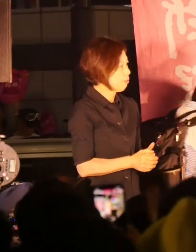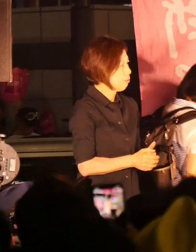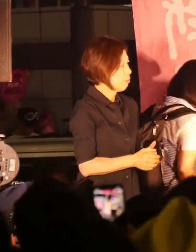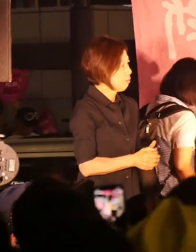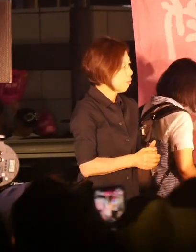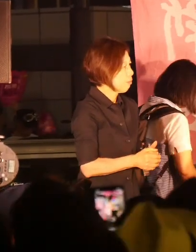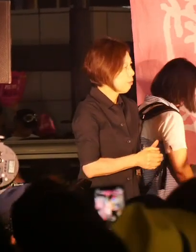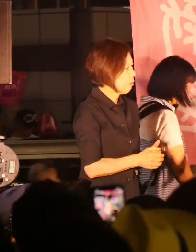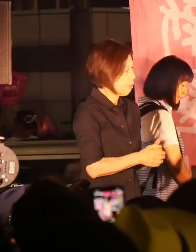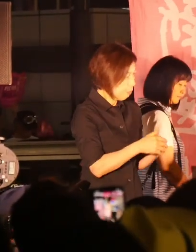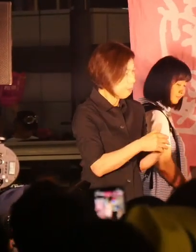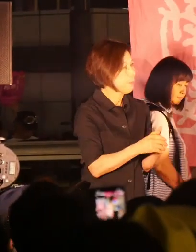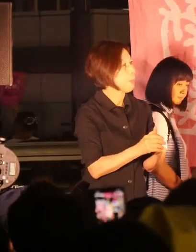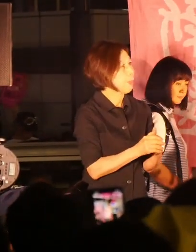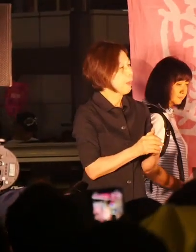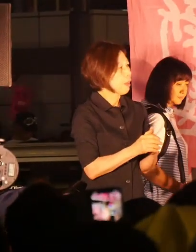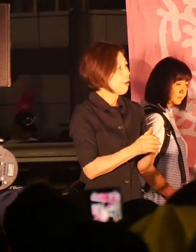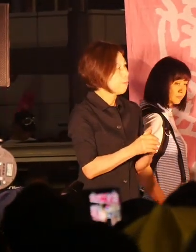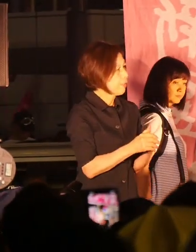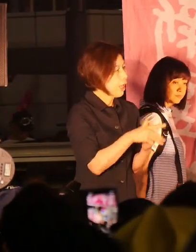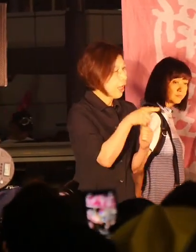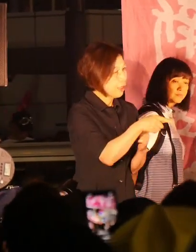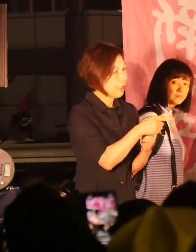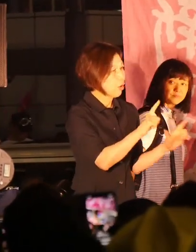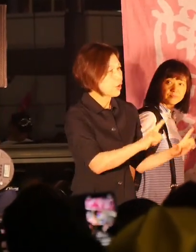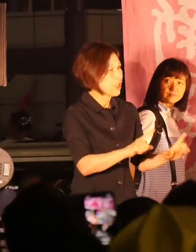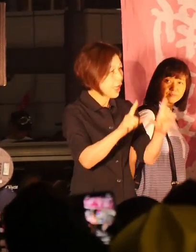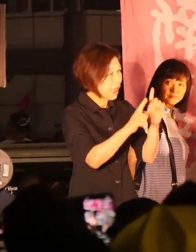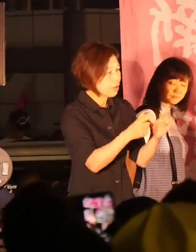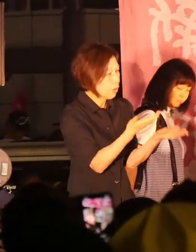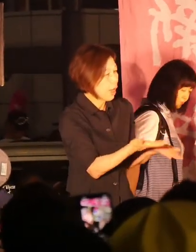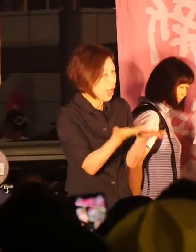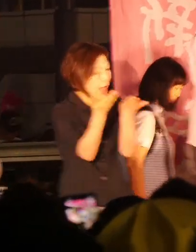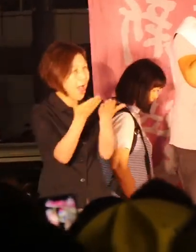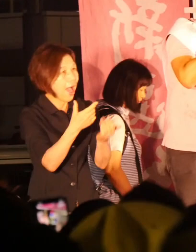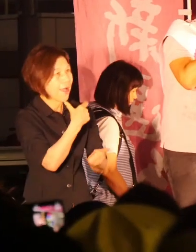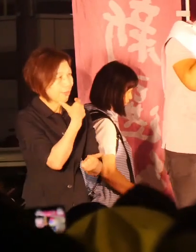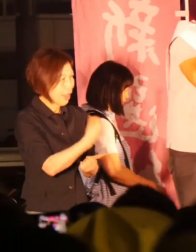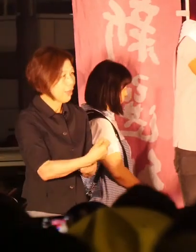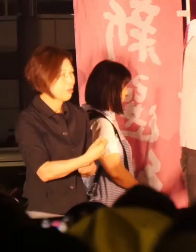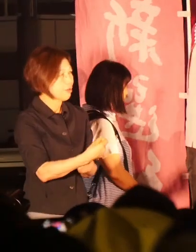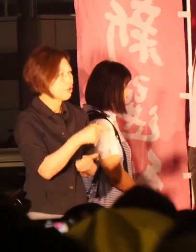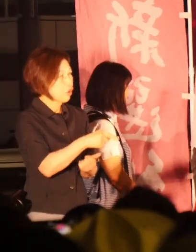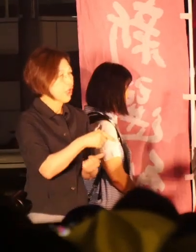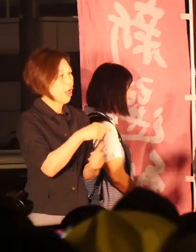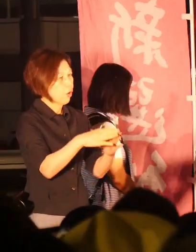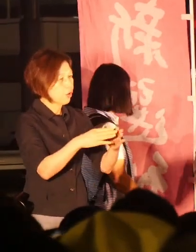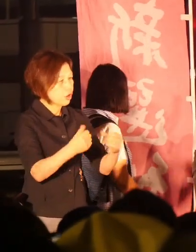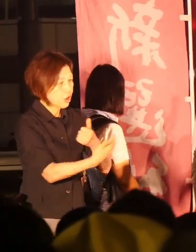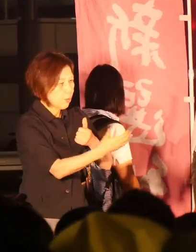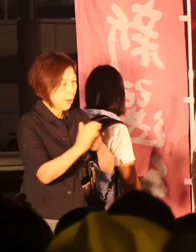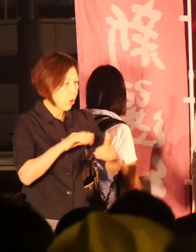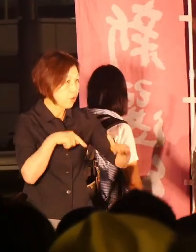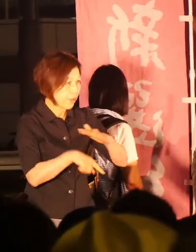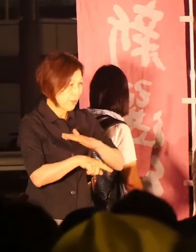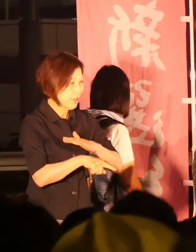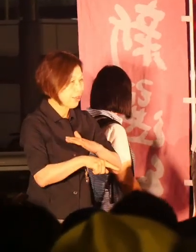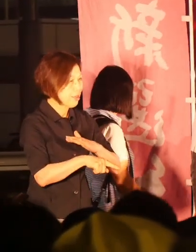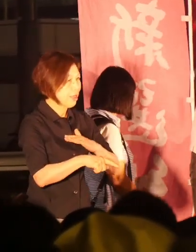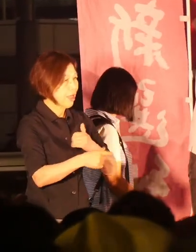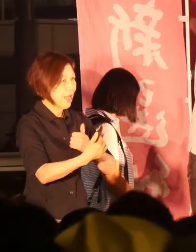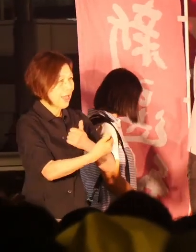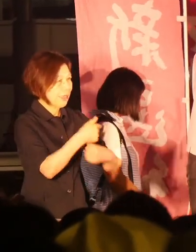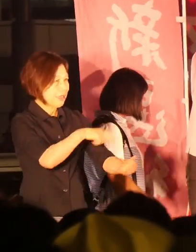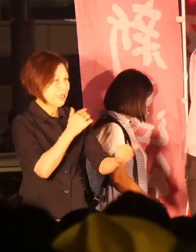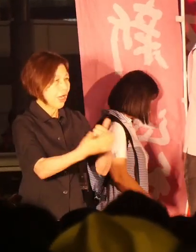引き上げさせてください。あなたの生活を引き上げたい、それがこの国を守るということ。力貸